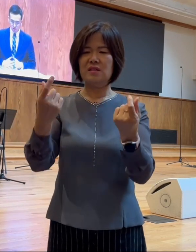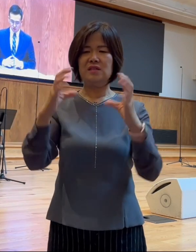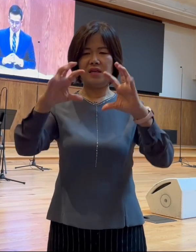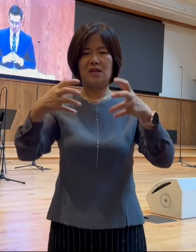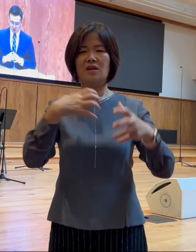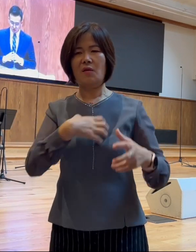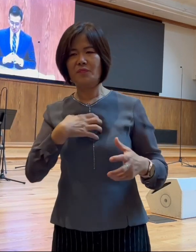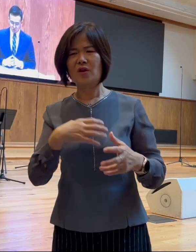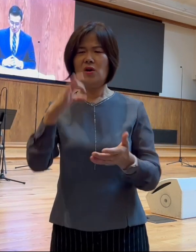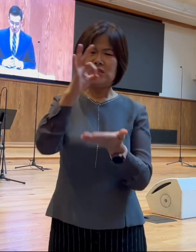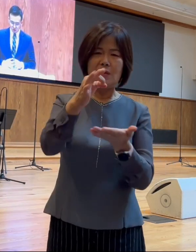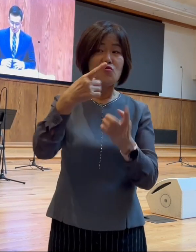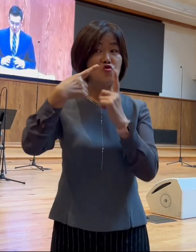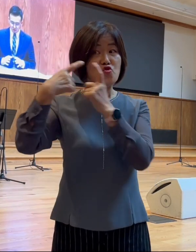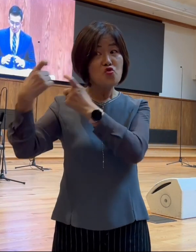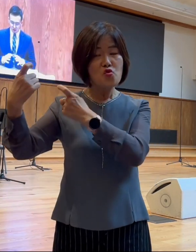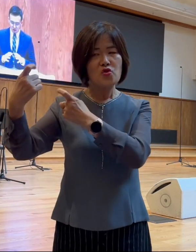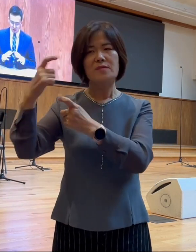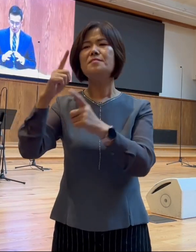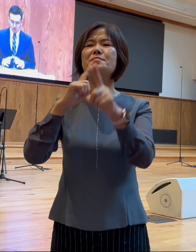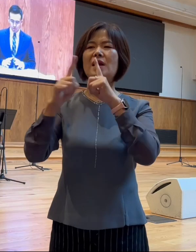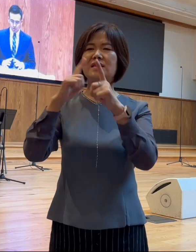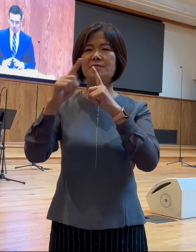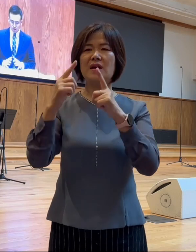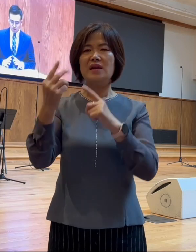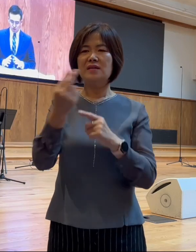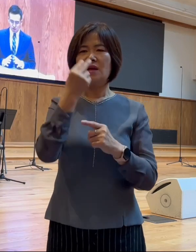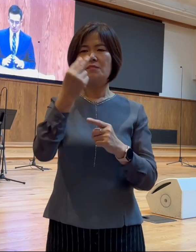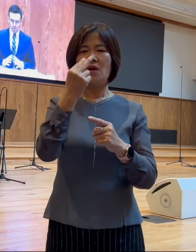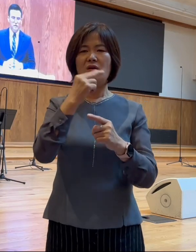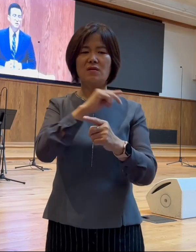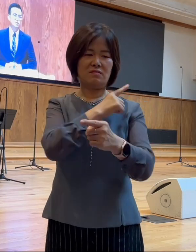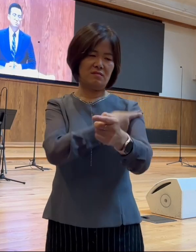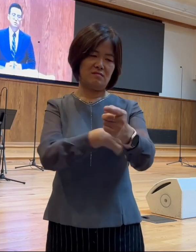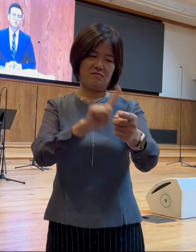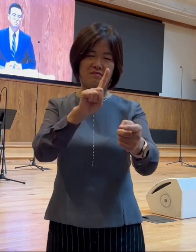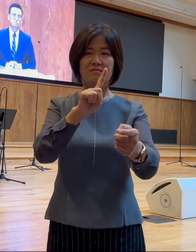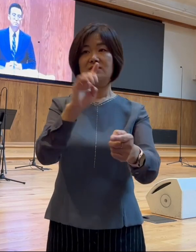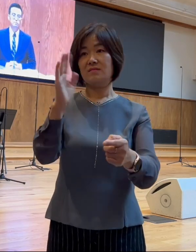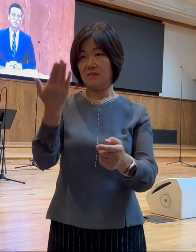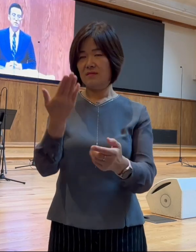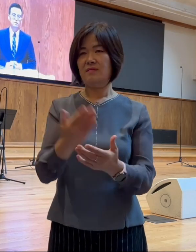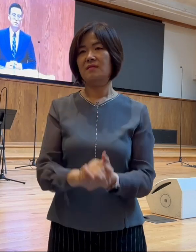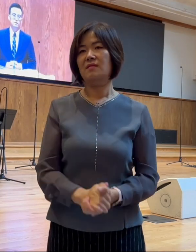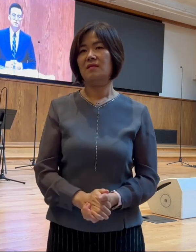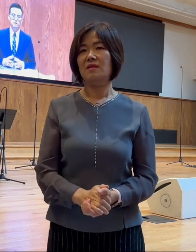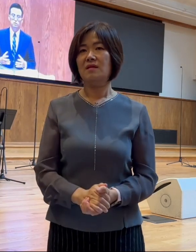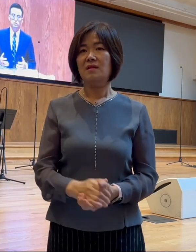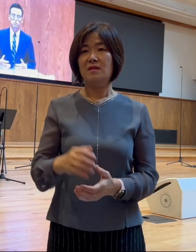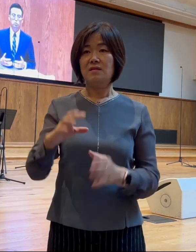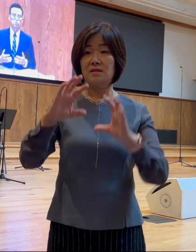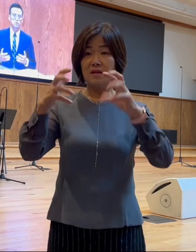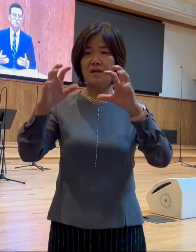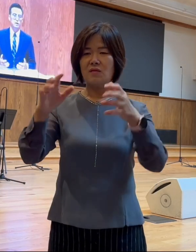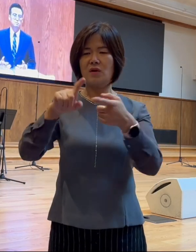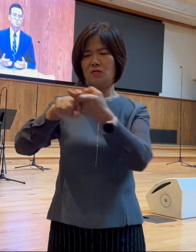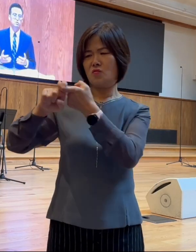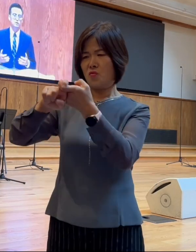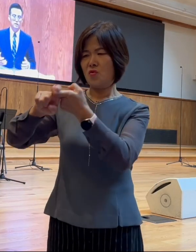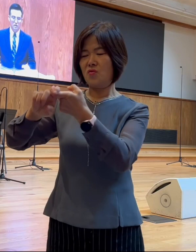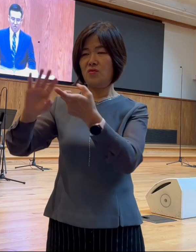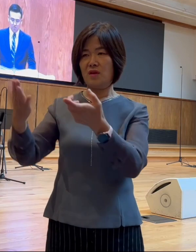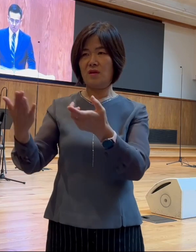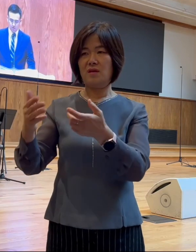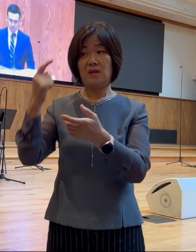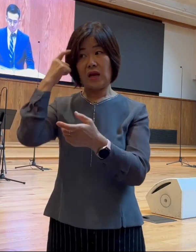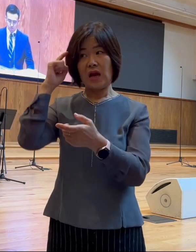염려나 재물의 유혹에 그 말씀의 생명력이 막히는 겁니다. 그 세상으로 인해 동요되는 내 감정, 내